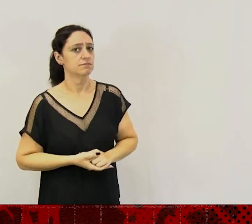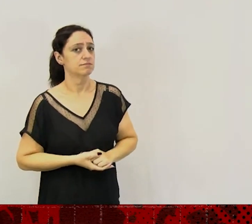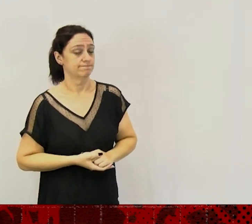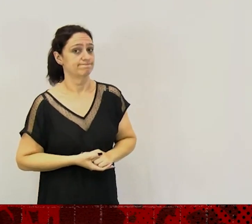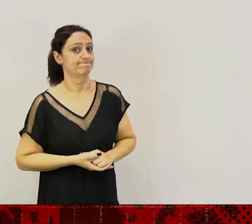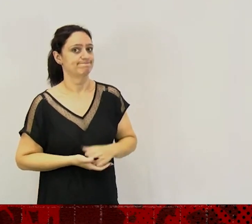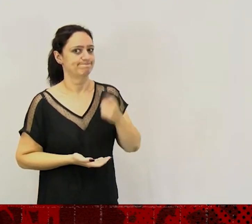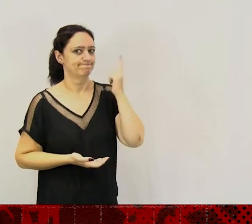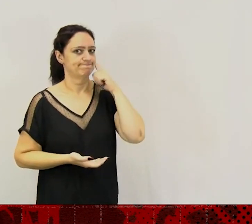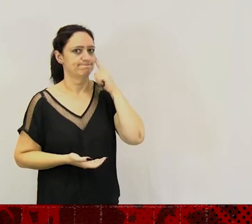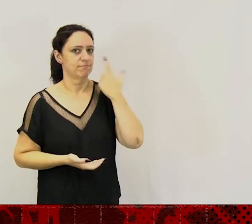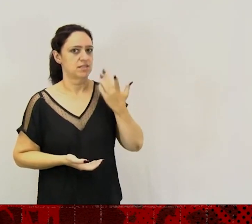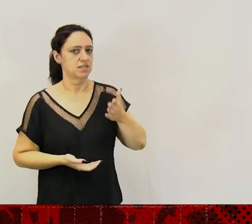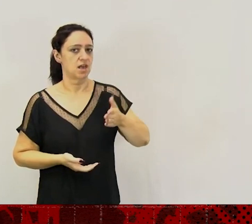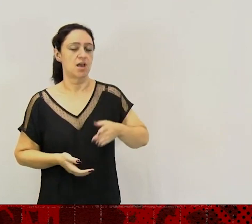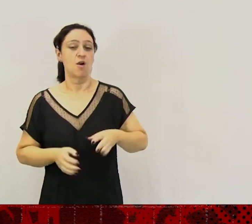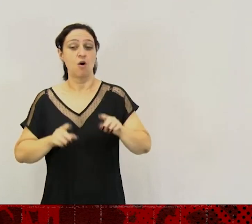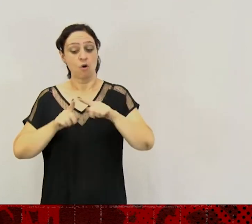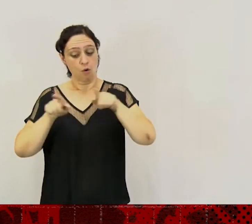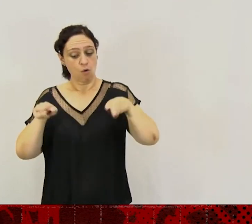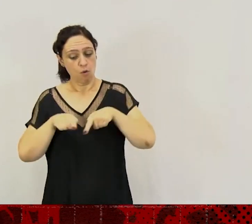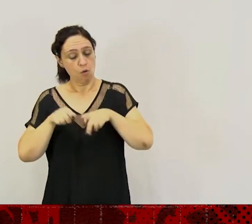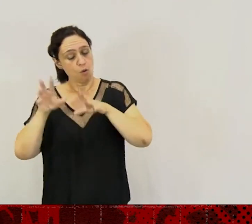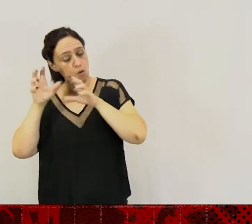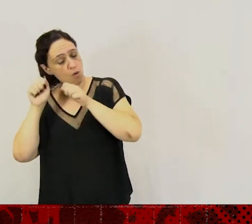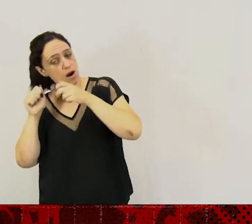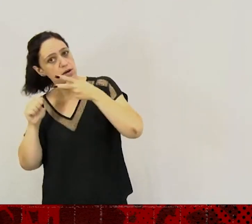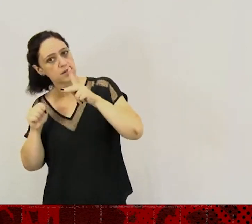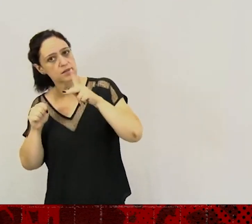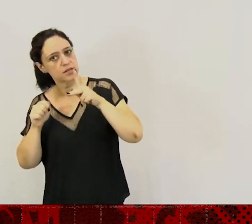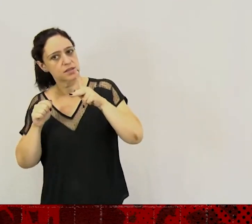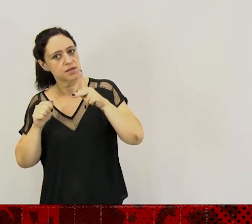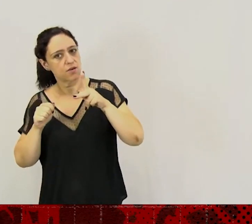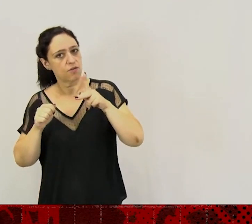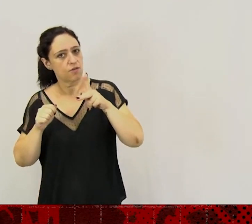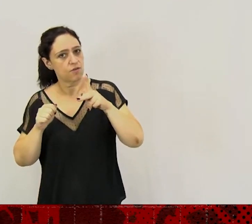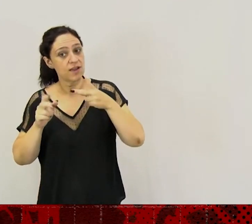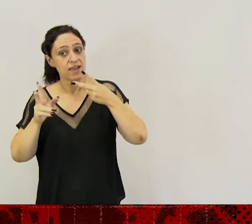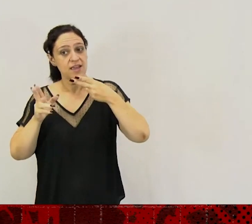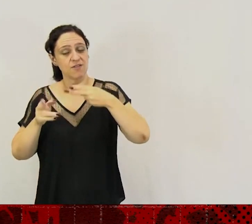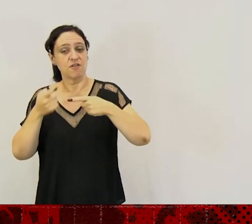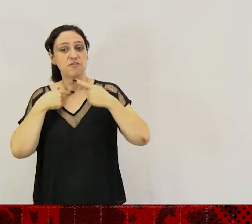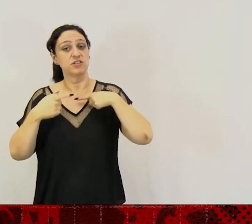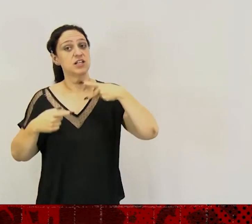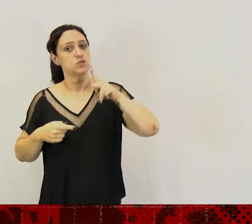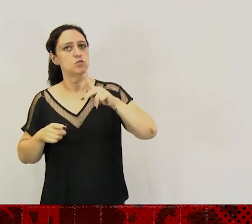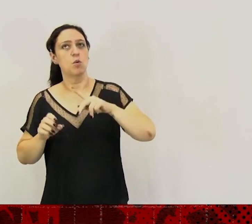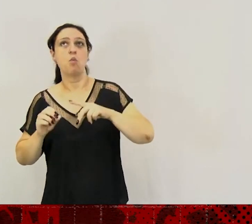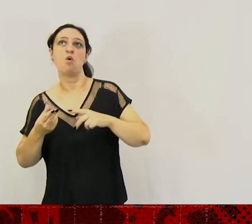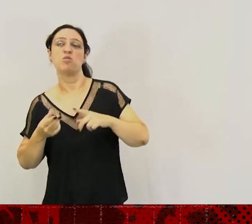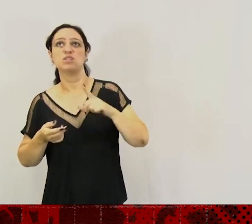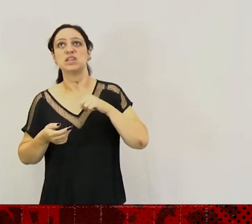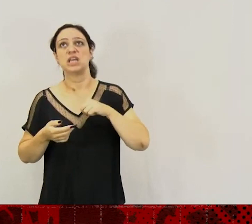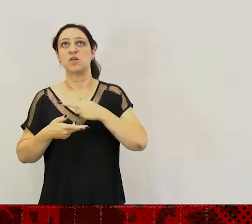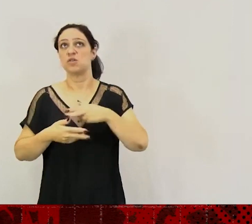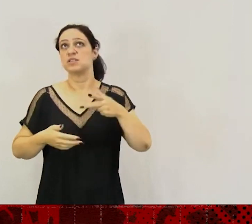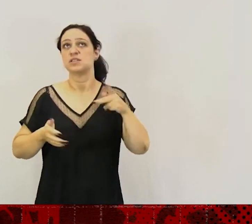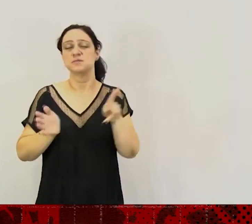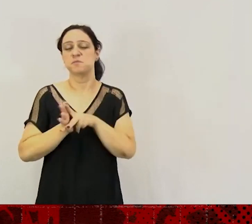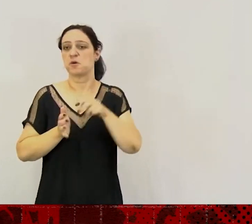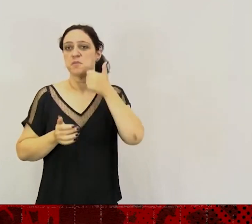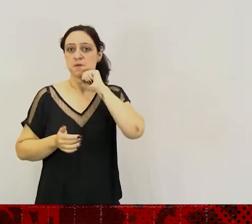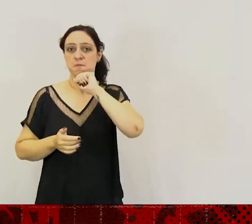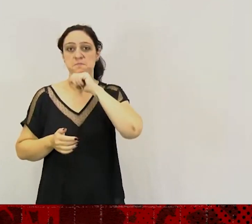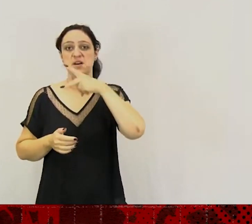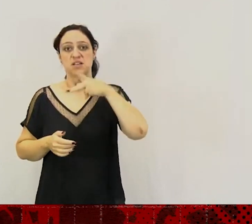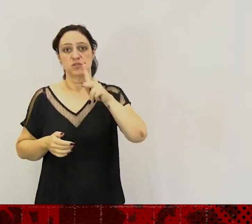Voltando para vocês, o seu quarto está do seu jeito, ou ainda tem coisa lá que sua mãe colocou, você queria tirar, mas